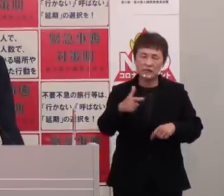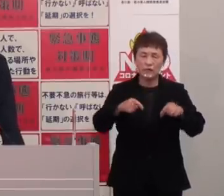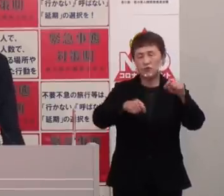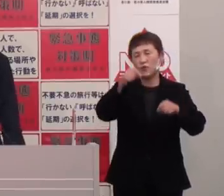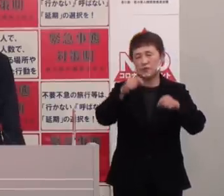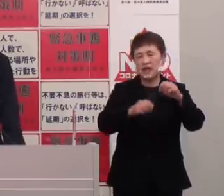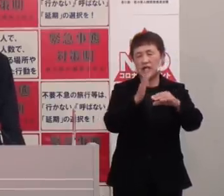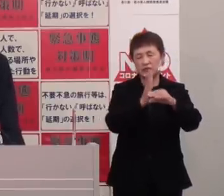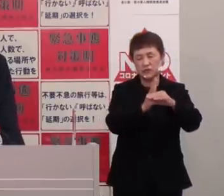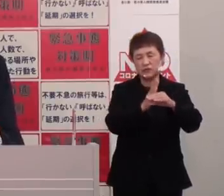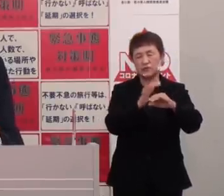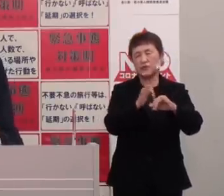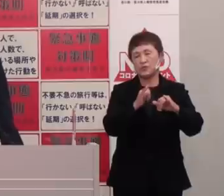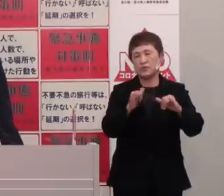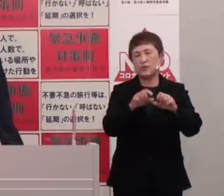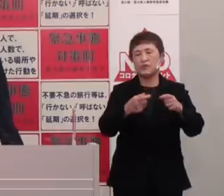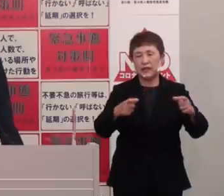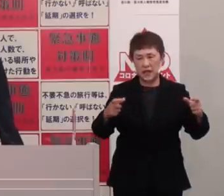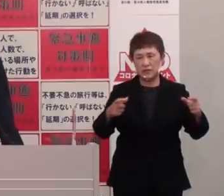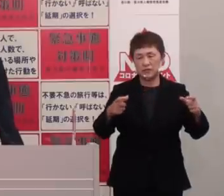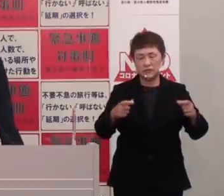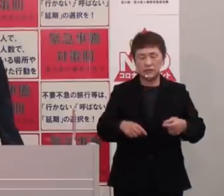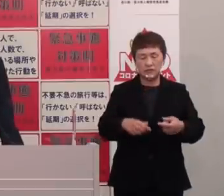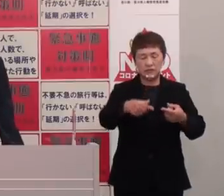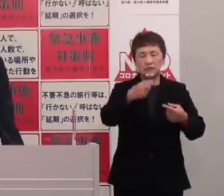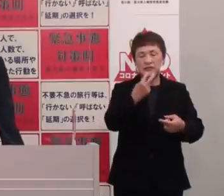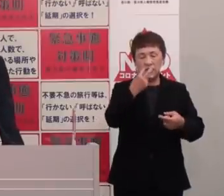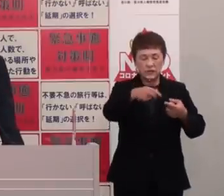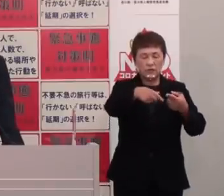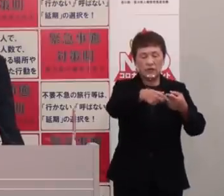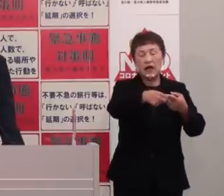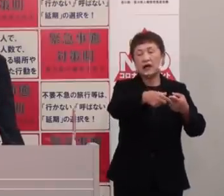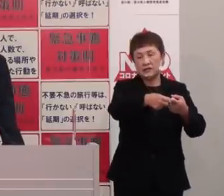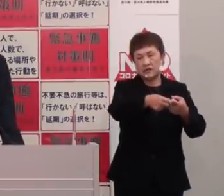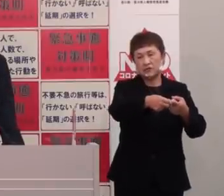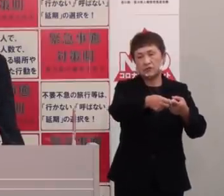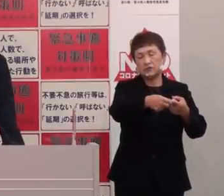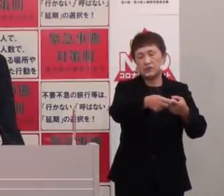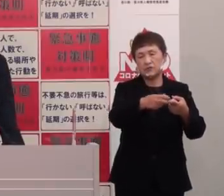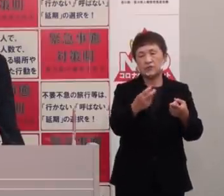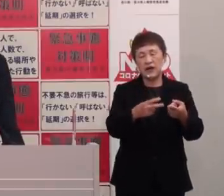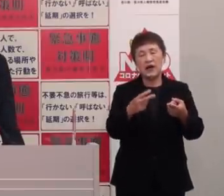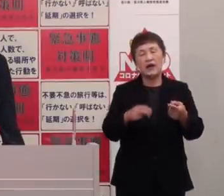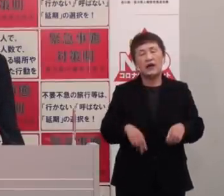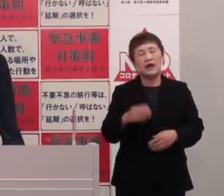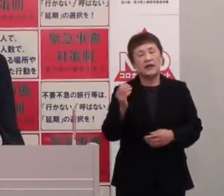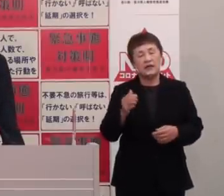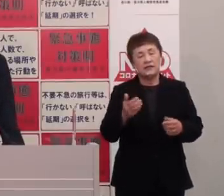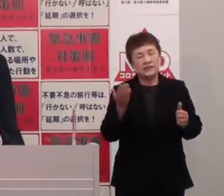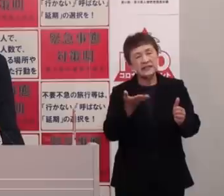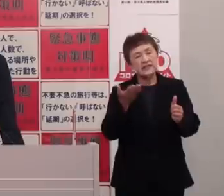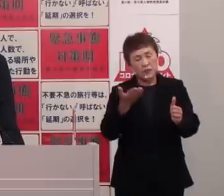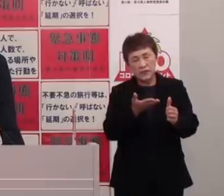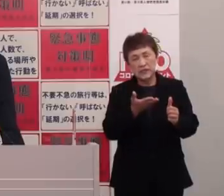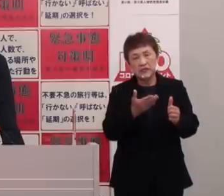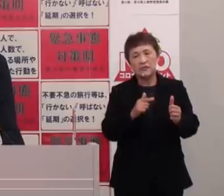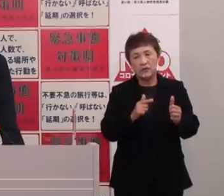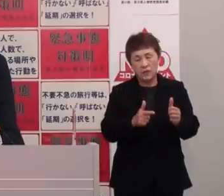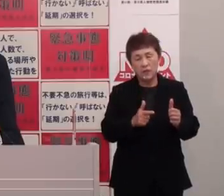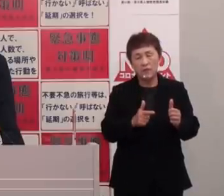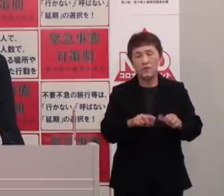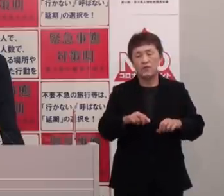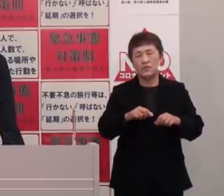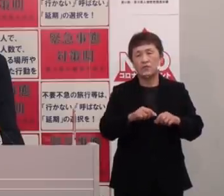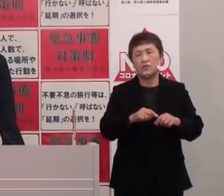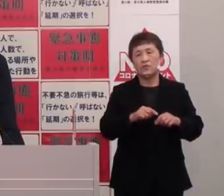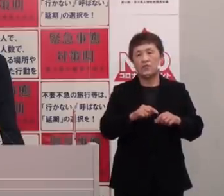えている中で、そのパルスオキシメーターの貸し出しとか保健所による聞き取りというような対策を適切に講じていくというお話でしたけれども